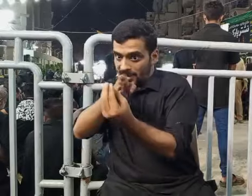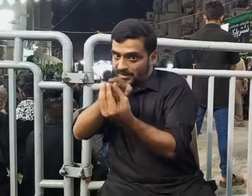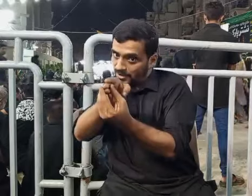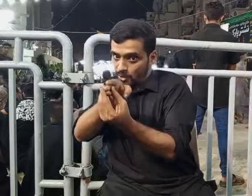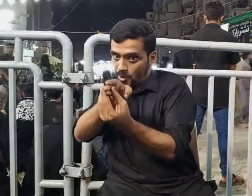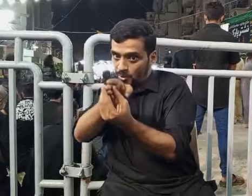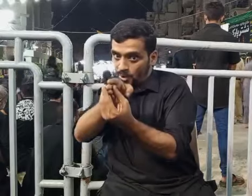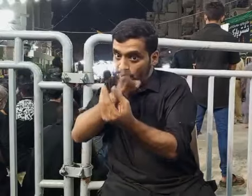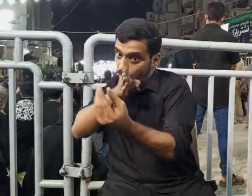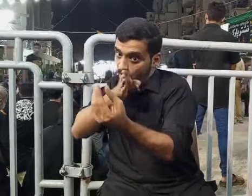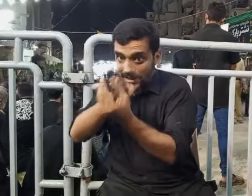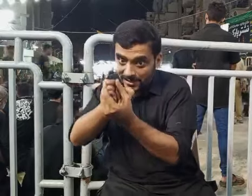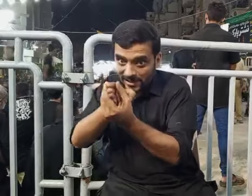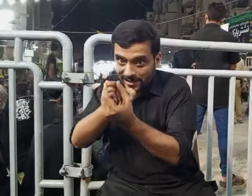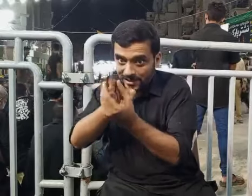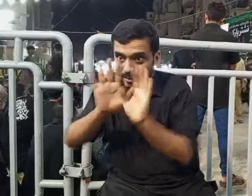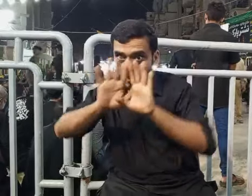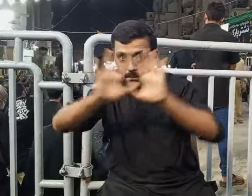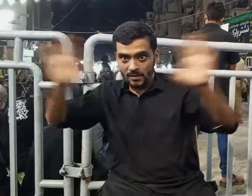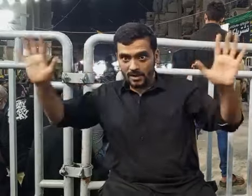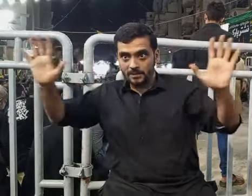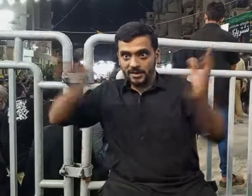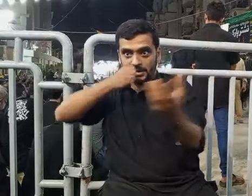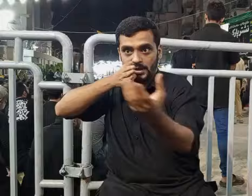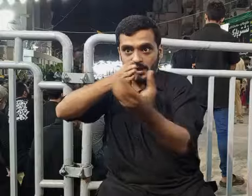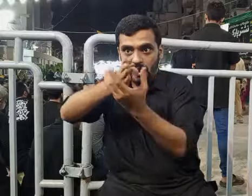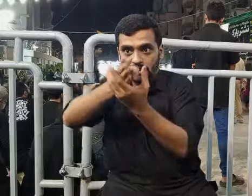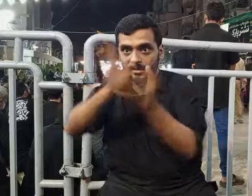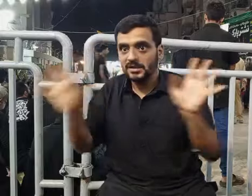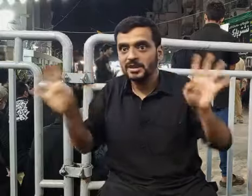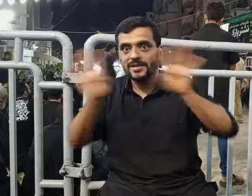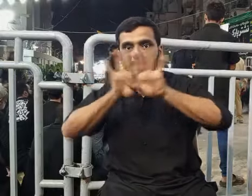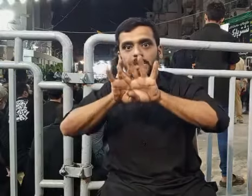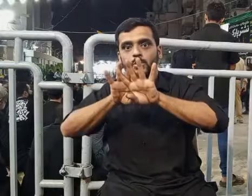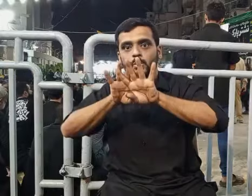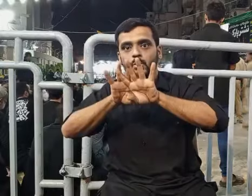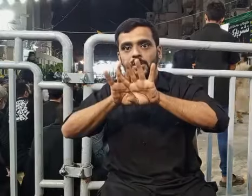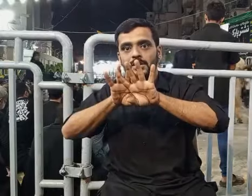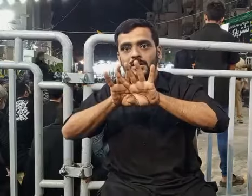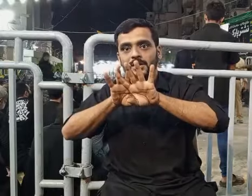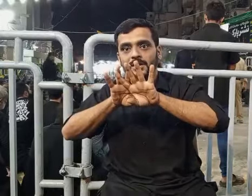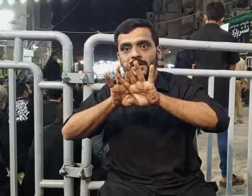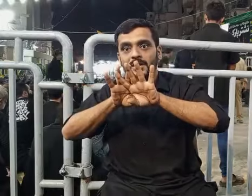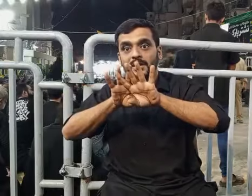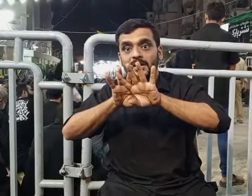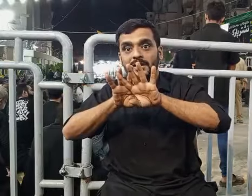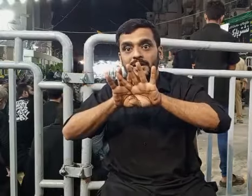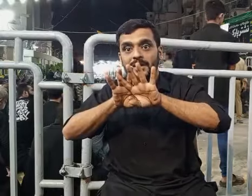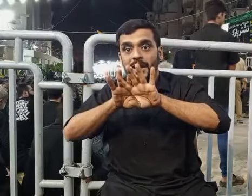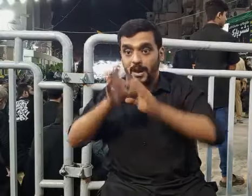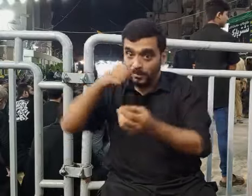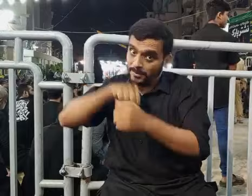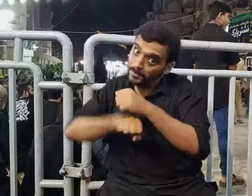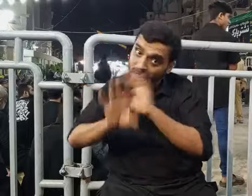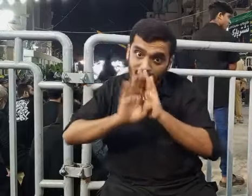اندر آ تو کعبے کے اے مادر علی، کھانا صاحب کے ذہن میں رکھنا، کھانا یہ ہے جہاں جو آیا ہو کھانا، اندر